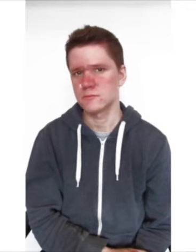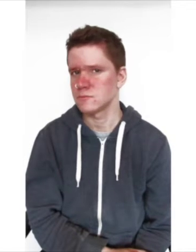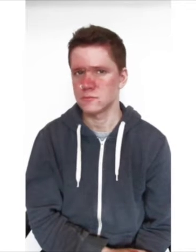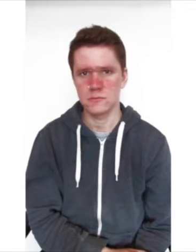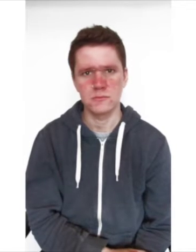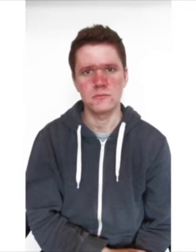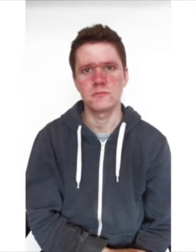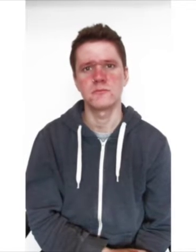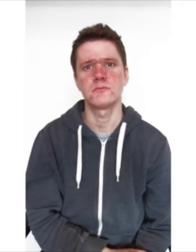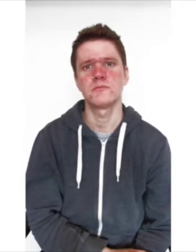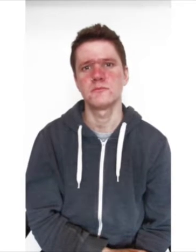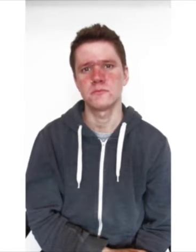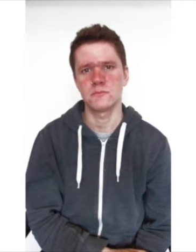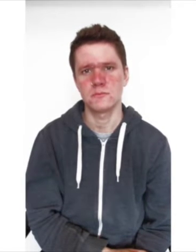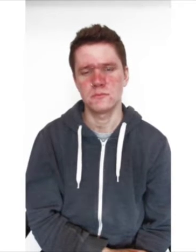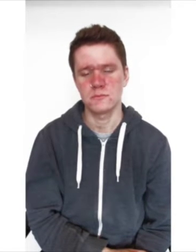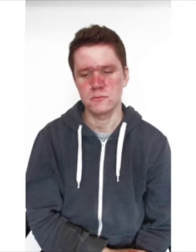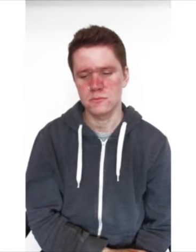Dove ancora non lo so,